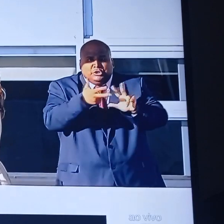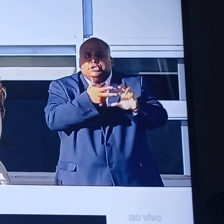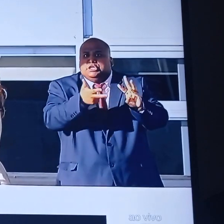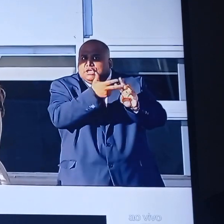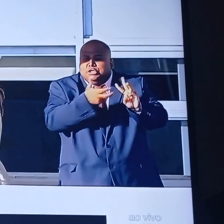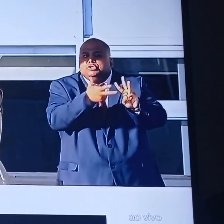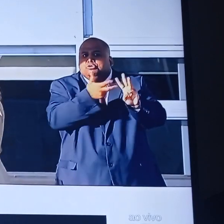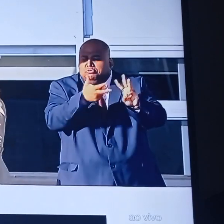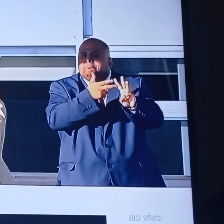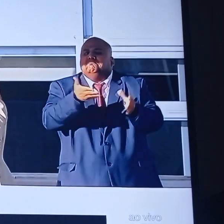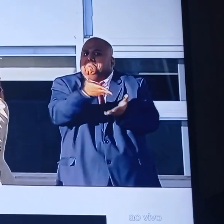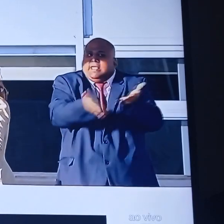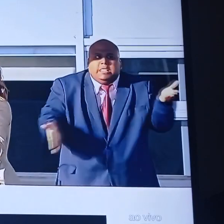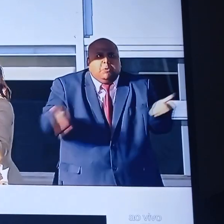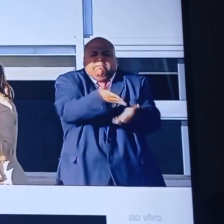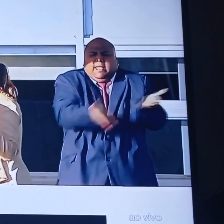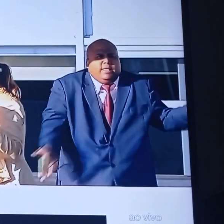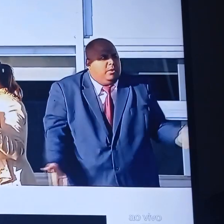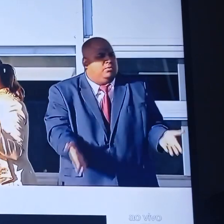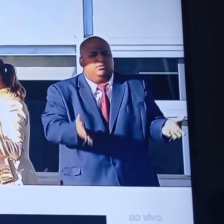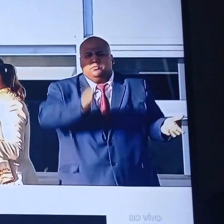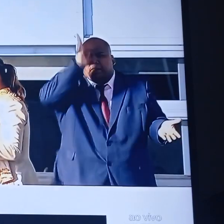ultrajados na história recente do país.